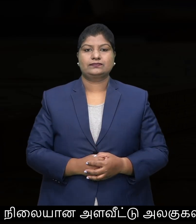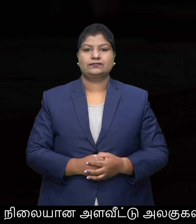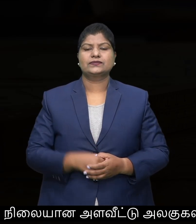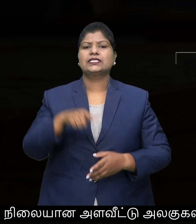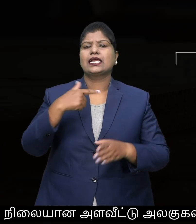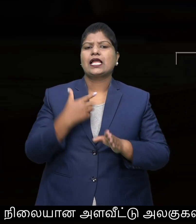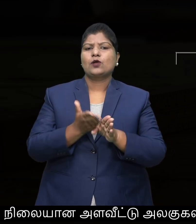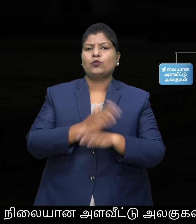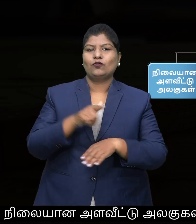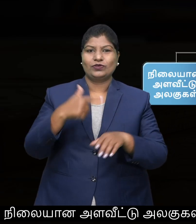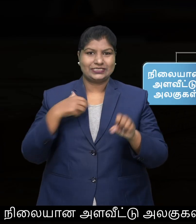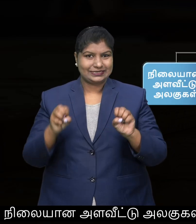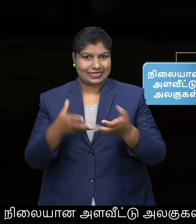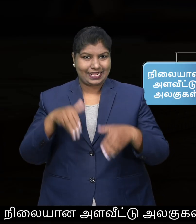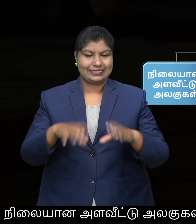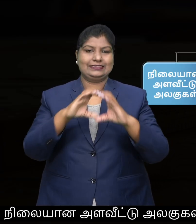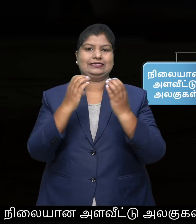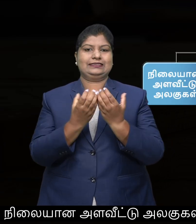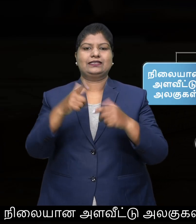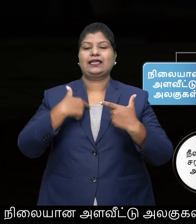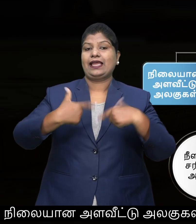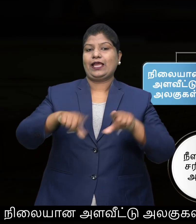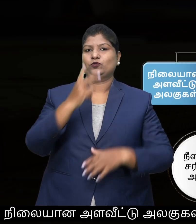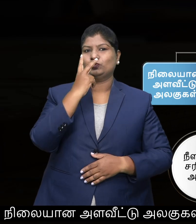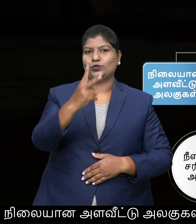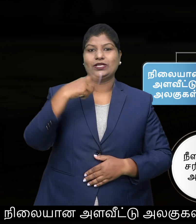நிலையான அளவீட்டு அலகுகள் குறித்து விரிவாக பார்ப்போம்.